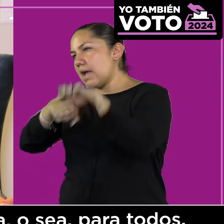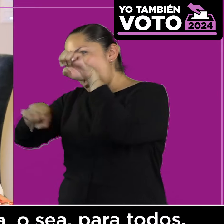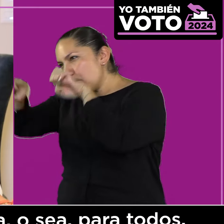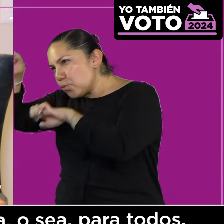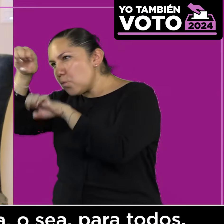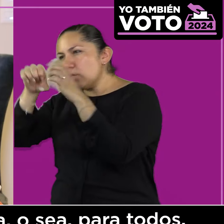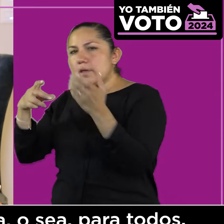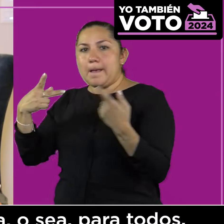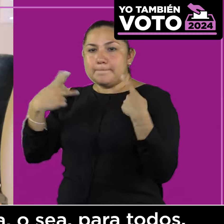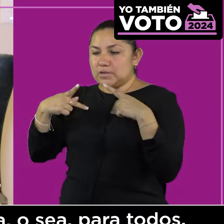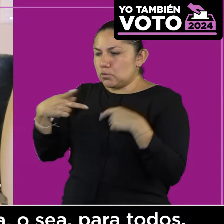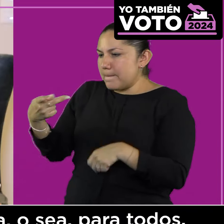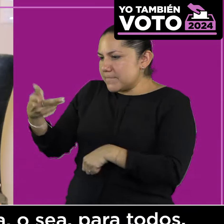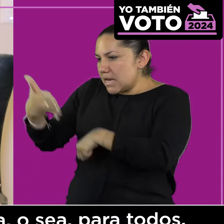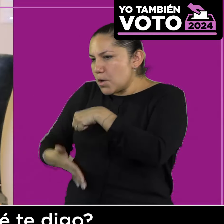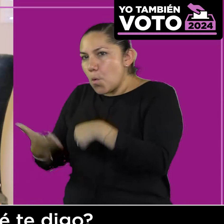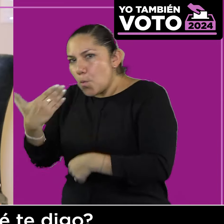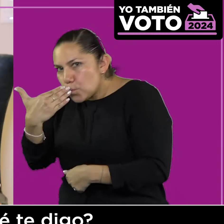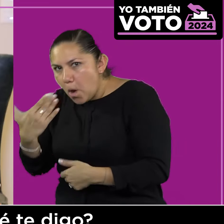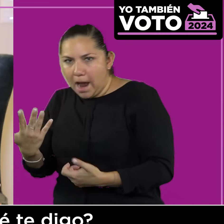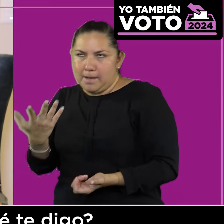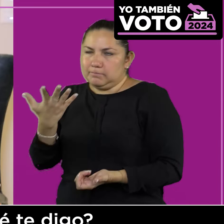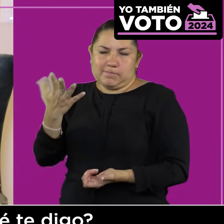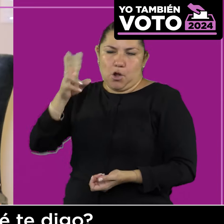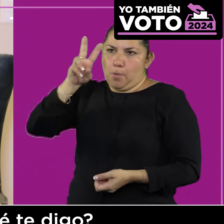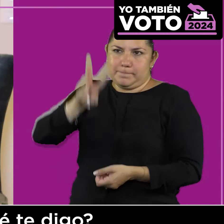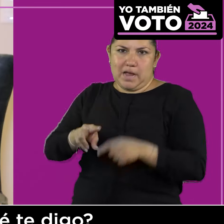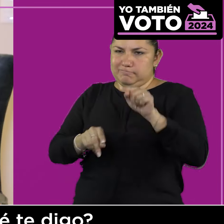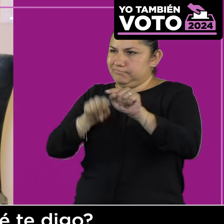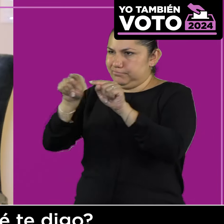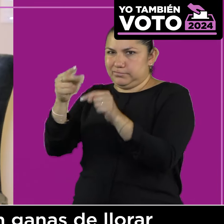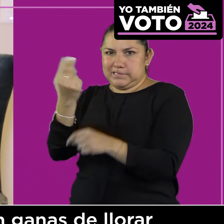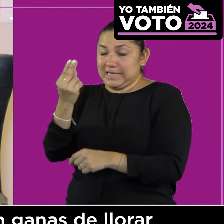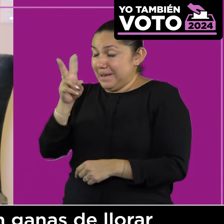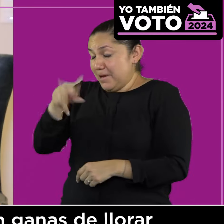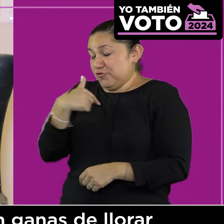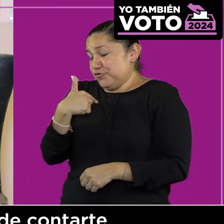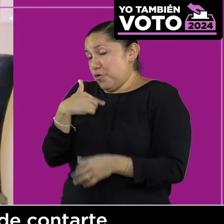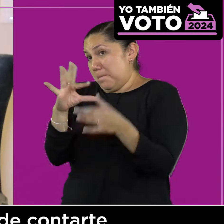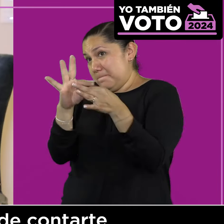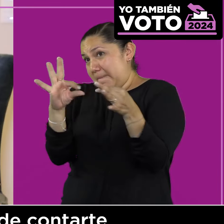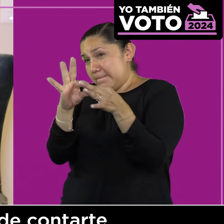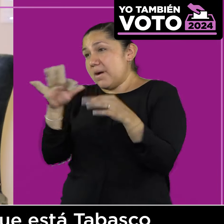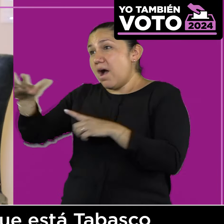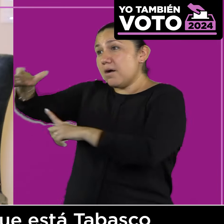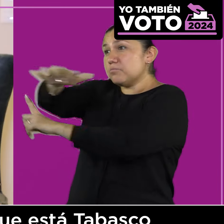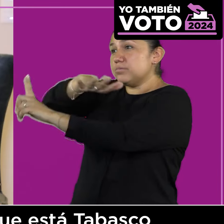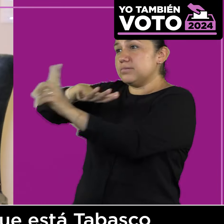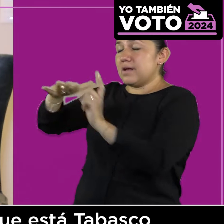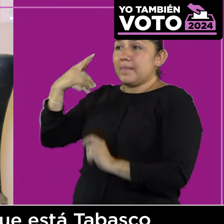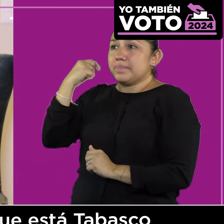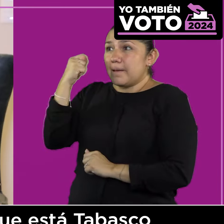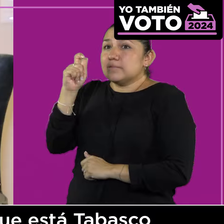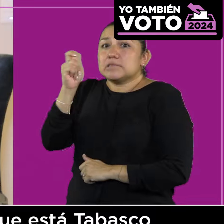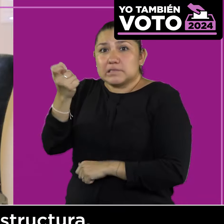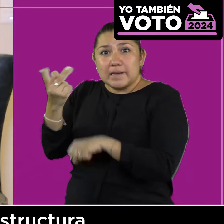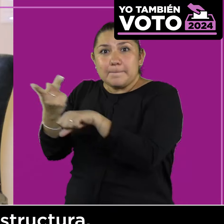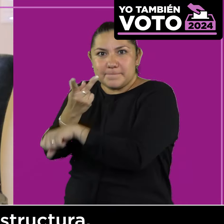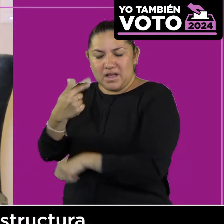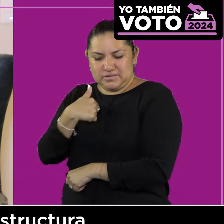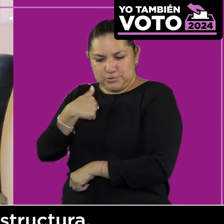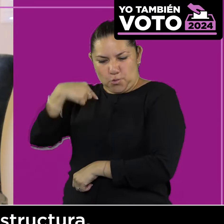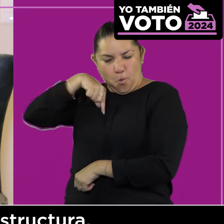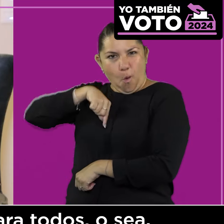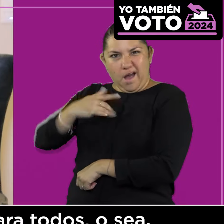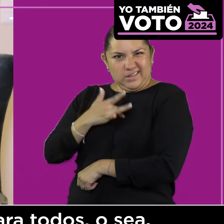pierna o sea para todos eh Pero qué te digo Ya hasta me da ganas de llorar nada más de contarte todo lo triste que está Tabasco en